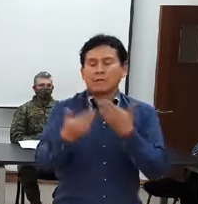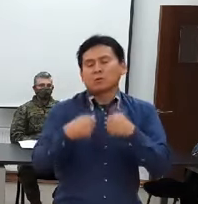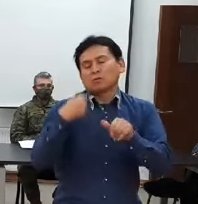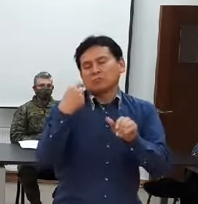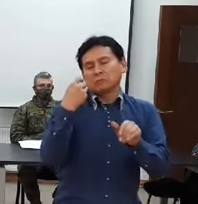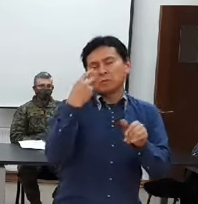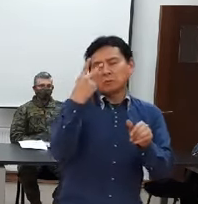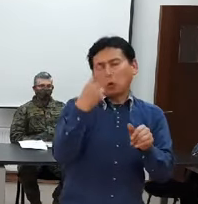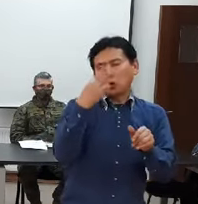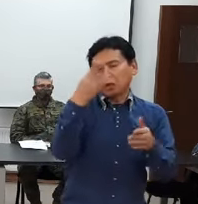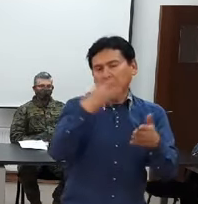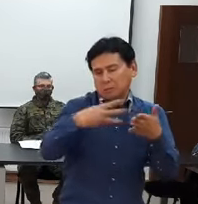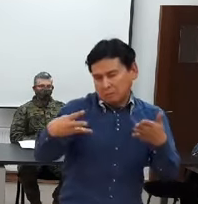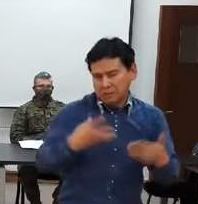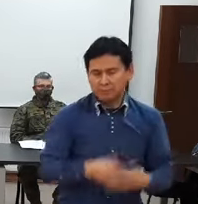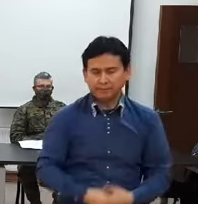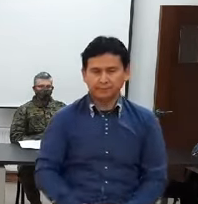o 4 semanas.